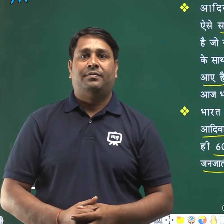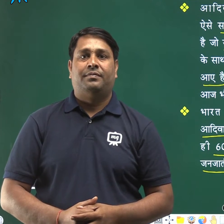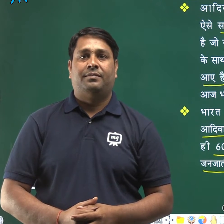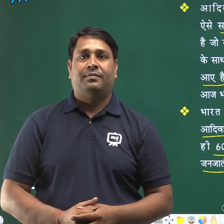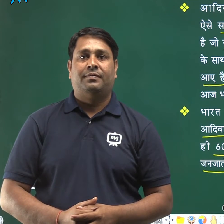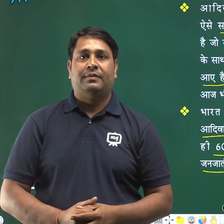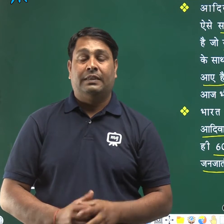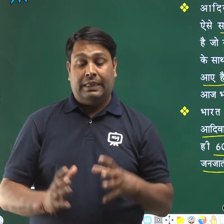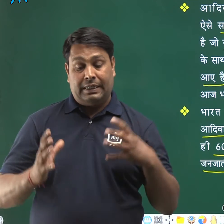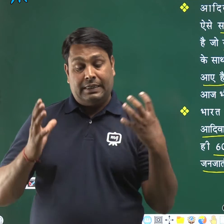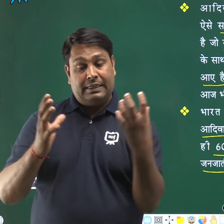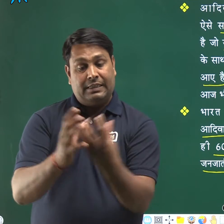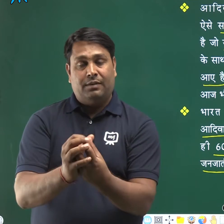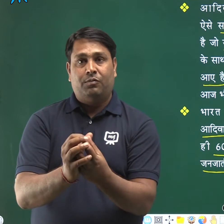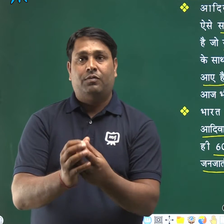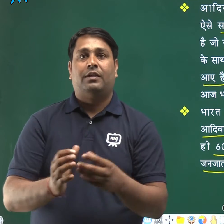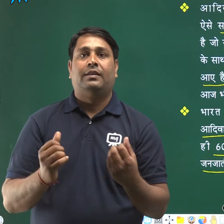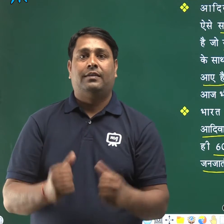समूह रहते हैं।